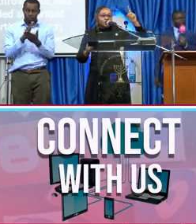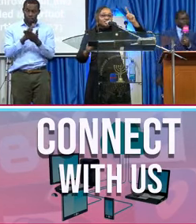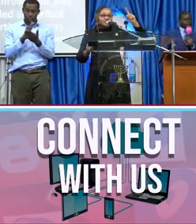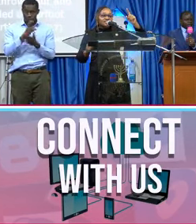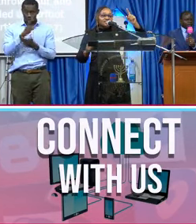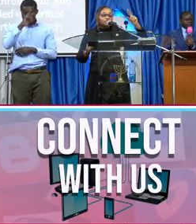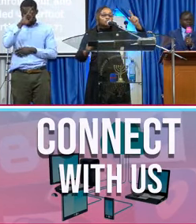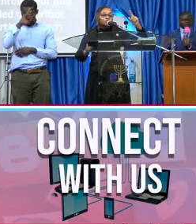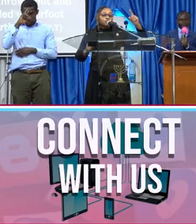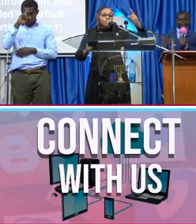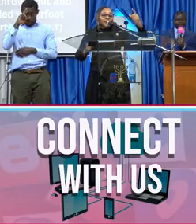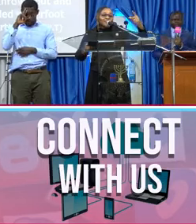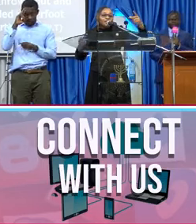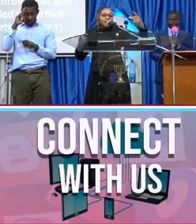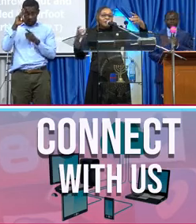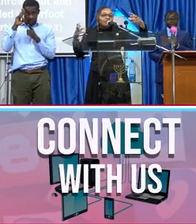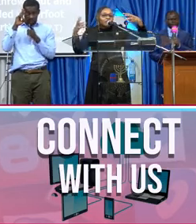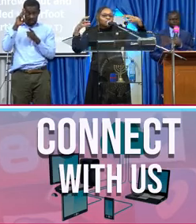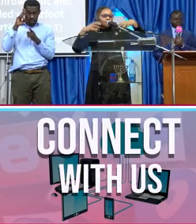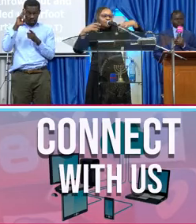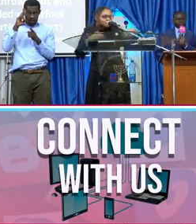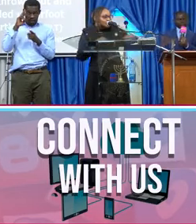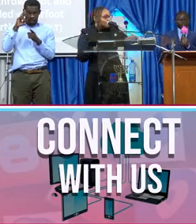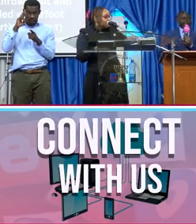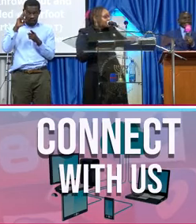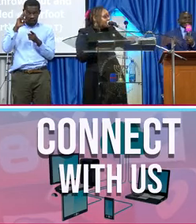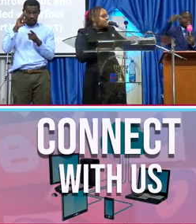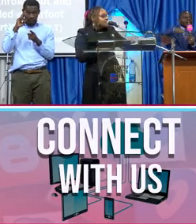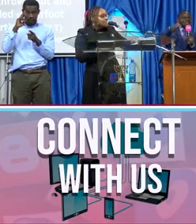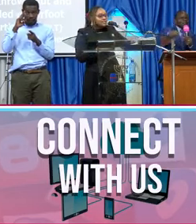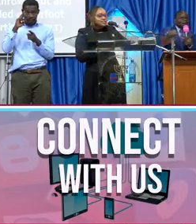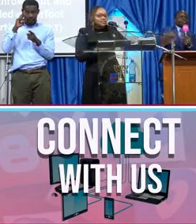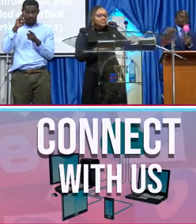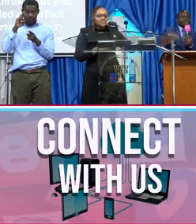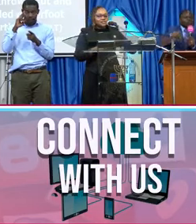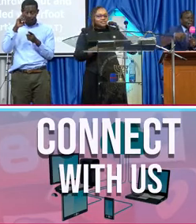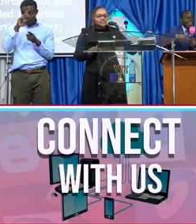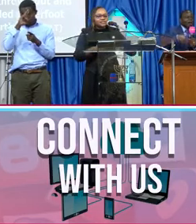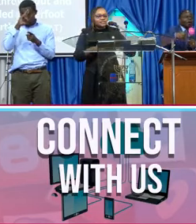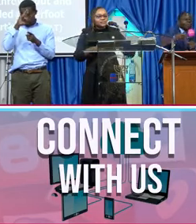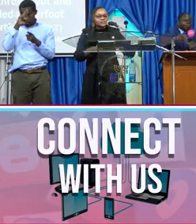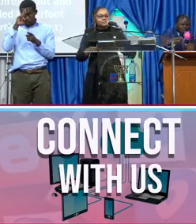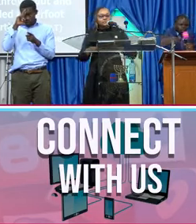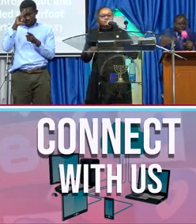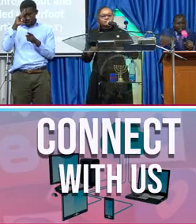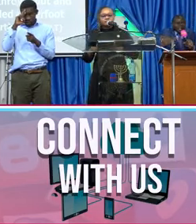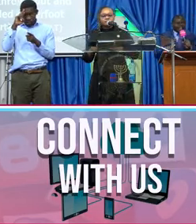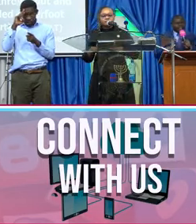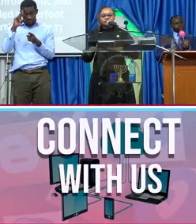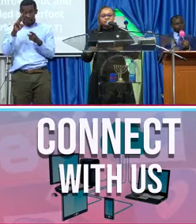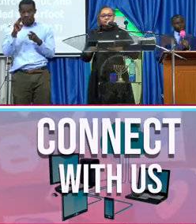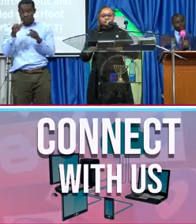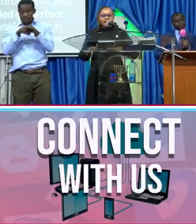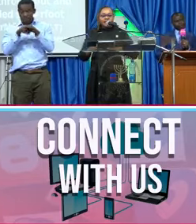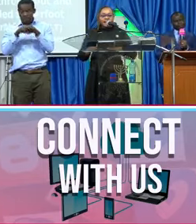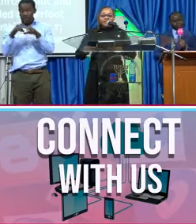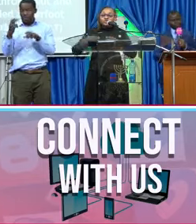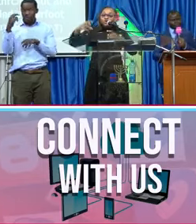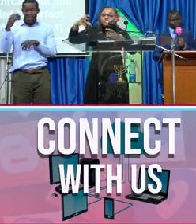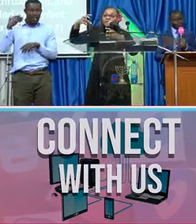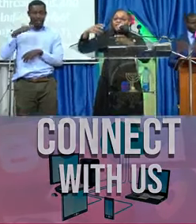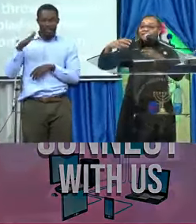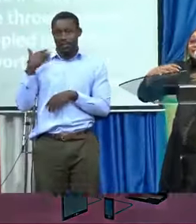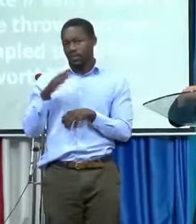that causes us to angaliwe na chukizo. Na hii ndio sababu ndio inafanya watu wanatuangalia na chuki. There